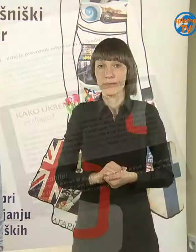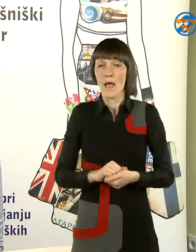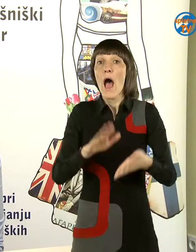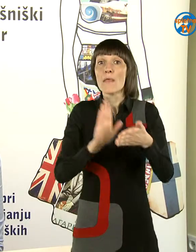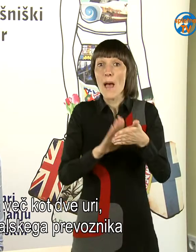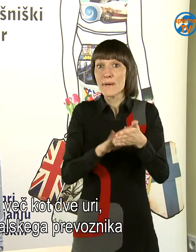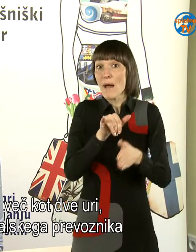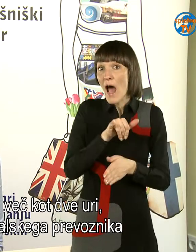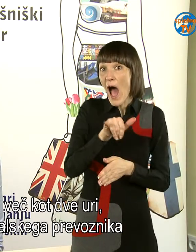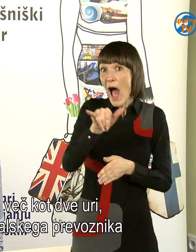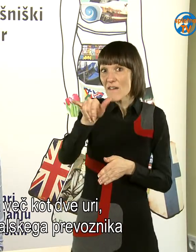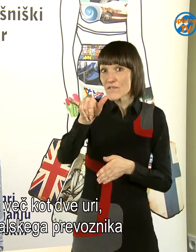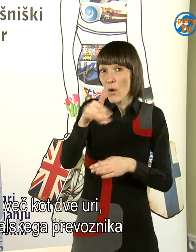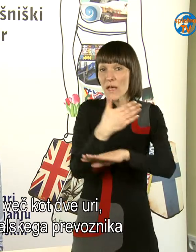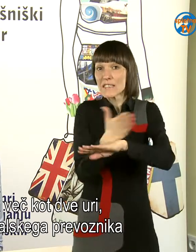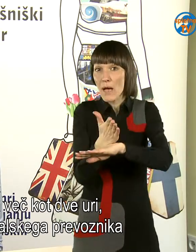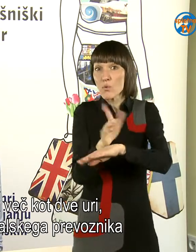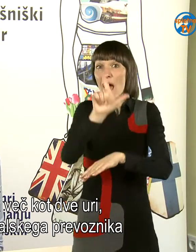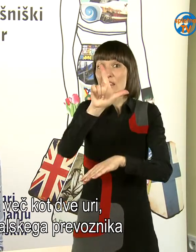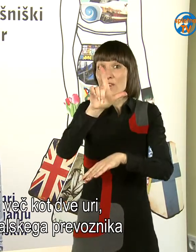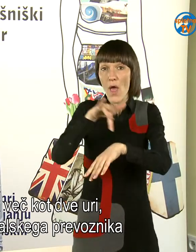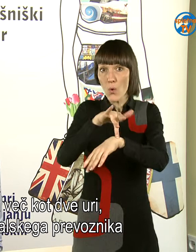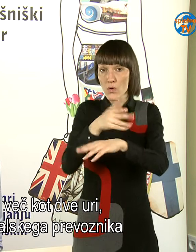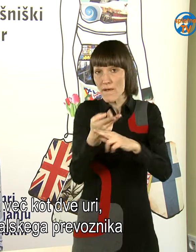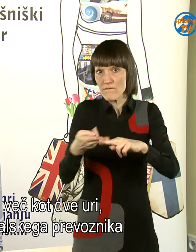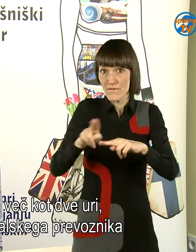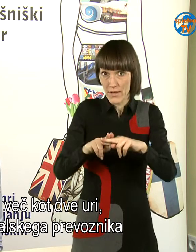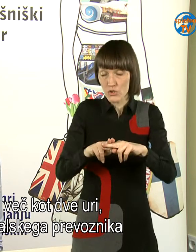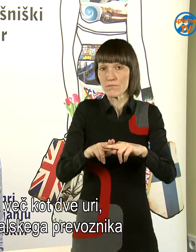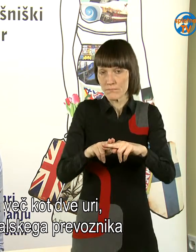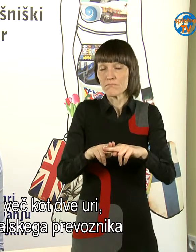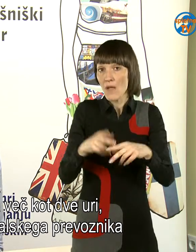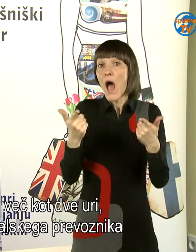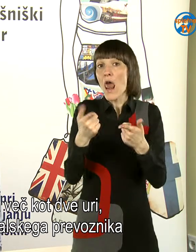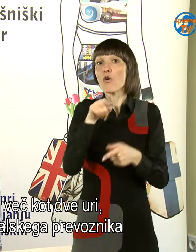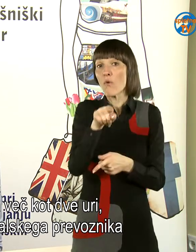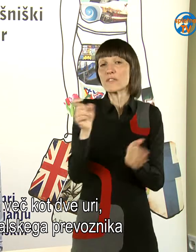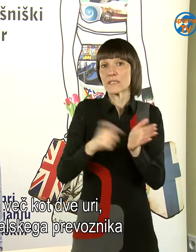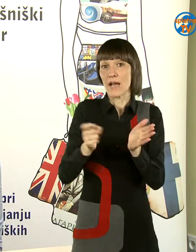V primeru, ko letalo zamuja več kot 2 uri, imate namreč pravico od letalskega prevoznika